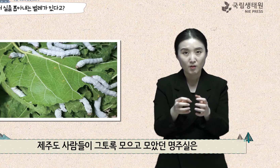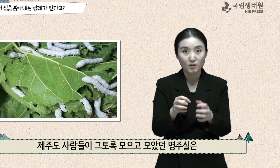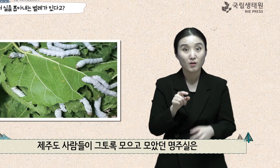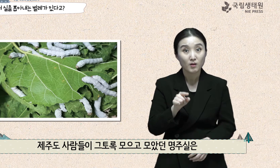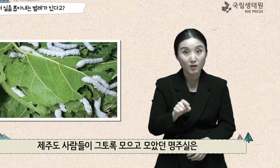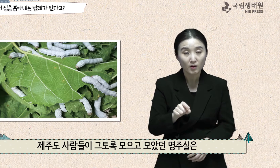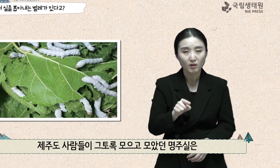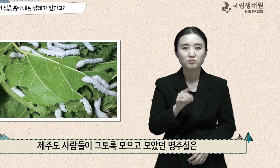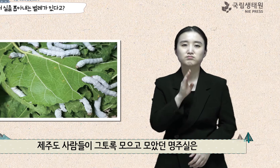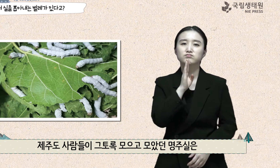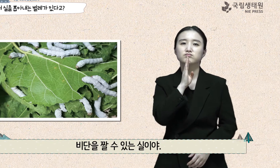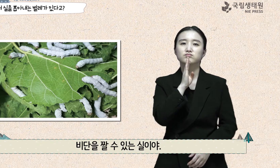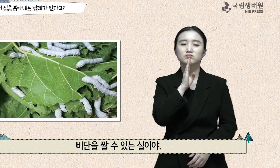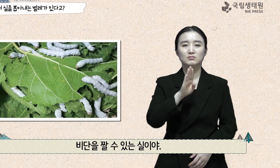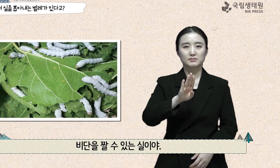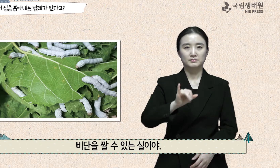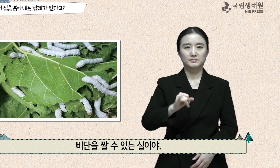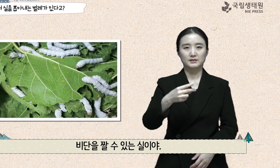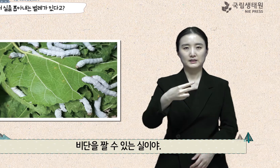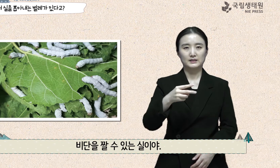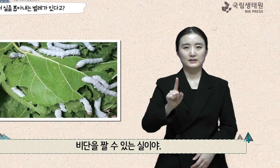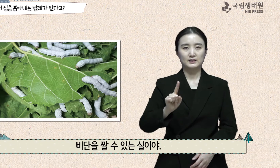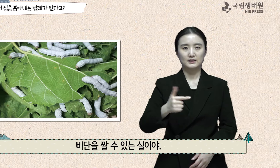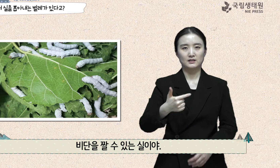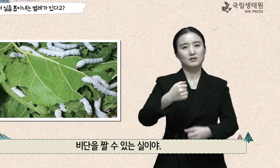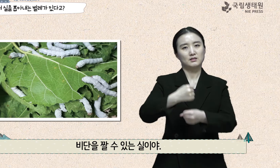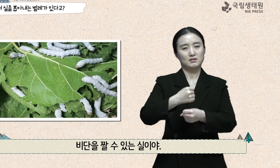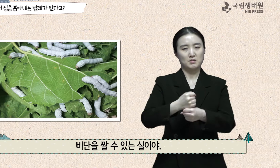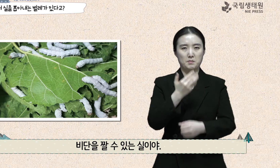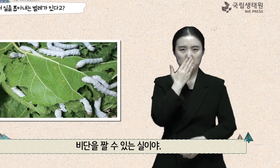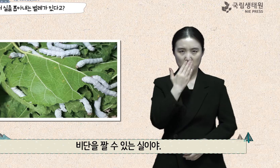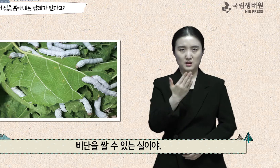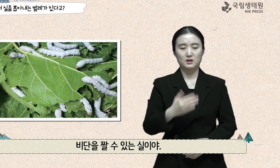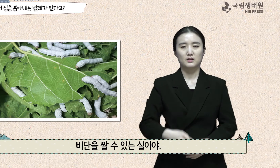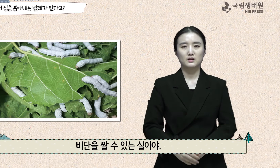모았던 명주실은 비단을 짤 수 있는 실이야.